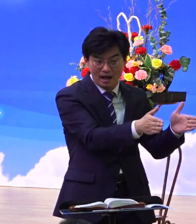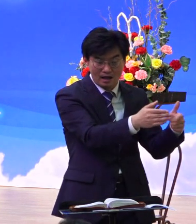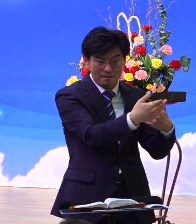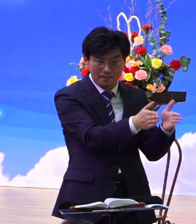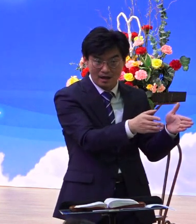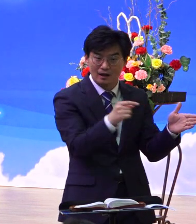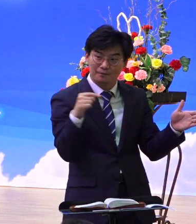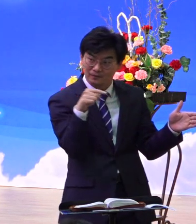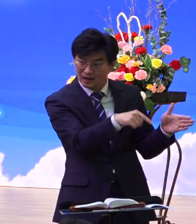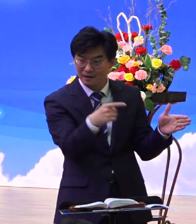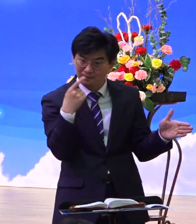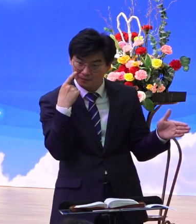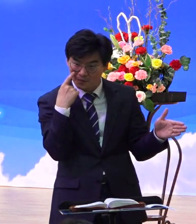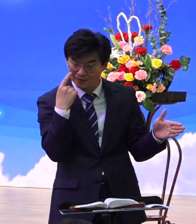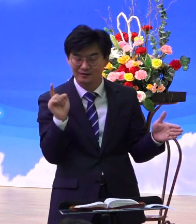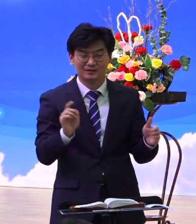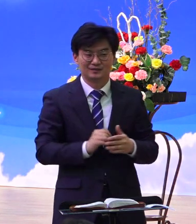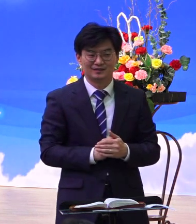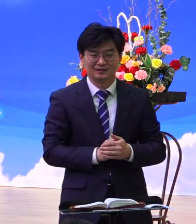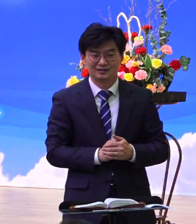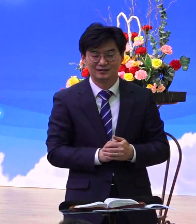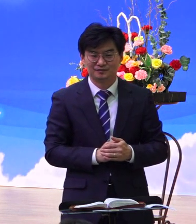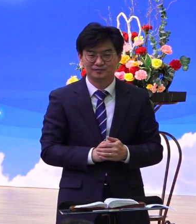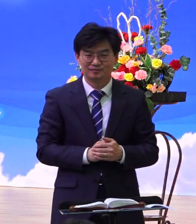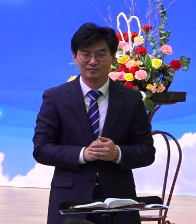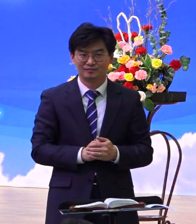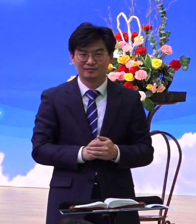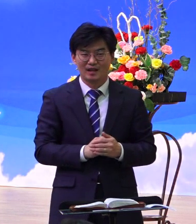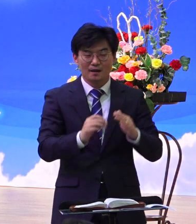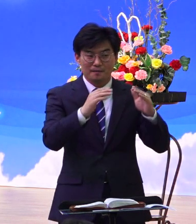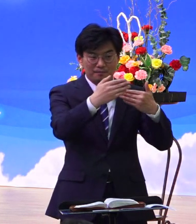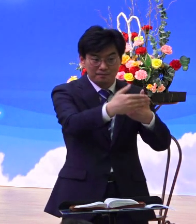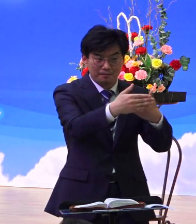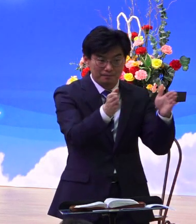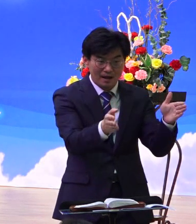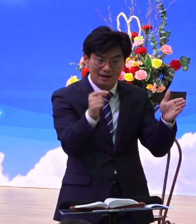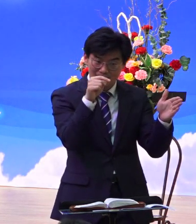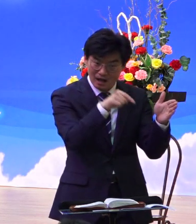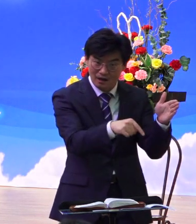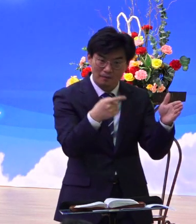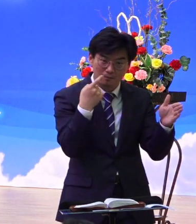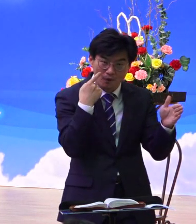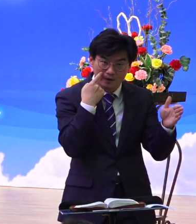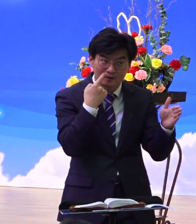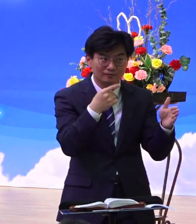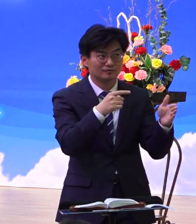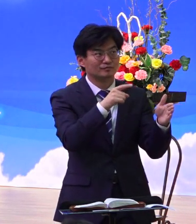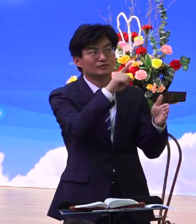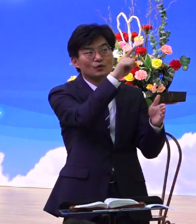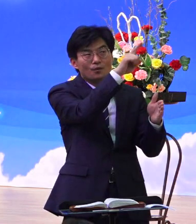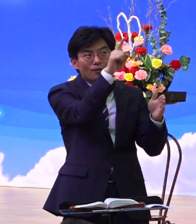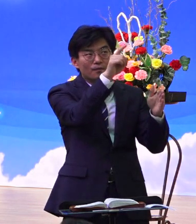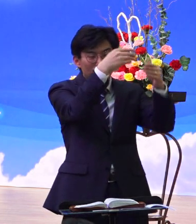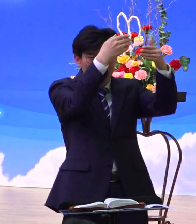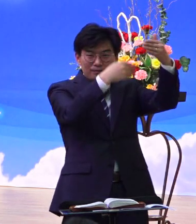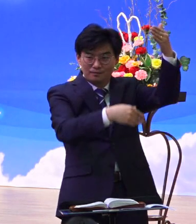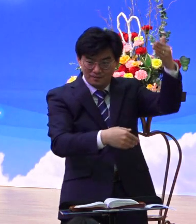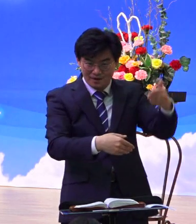한번 가보시겠어요? 갔더니 그 방 안에 벽면에 권사님이 글씨를